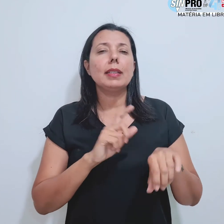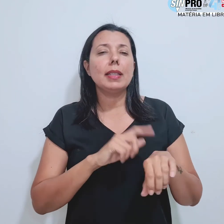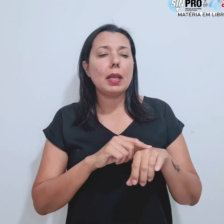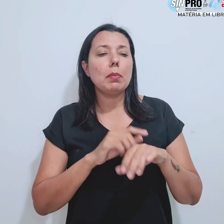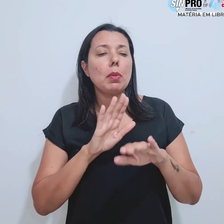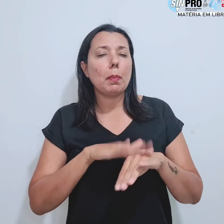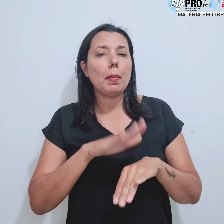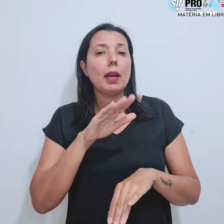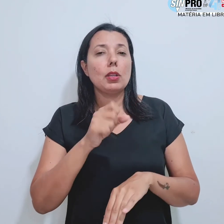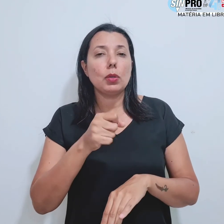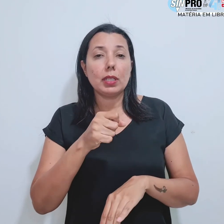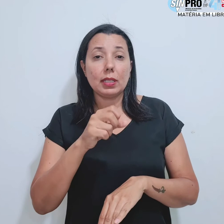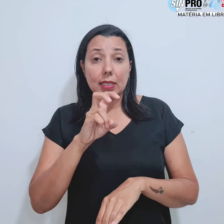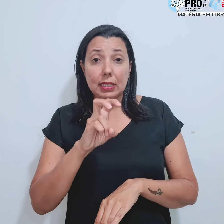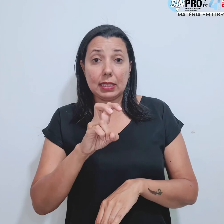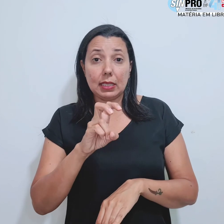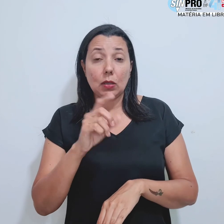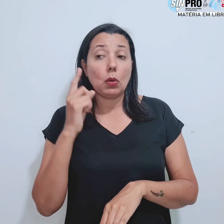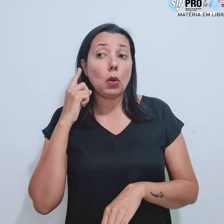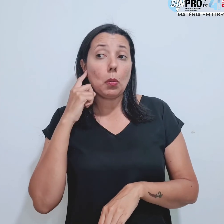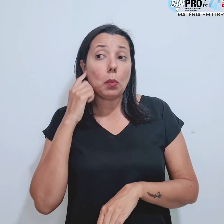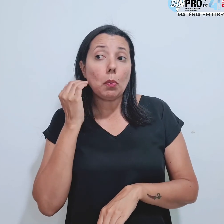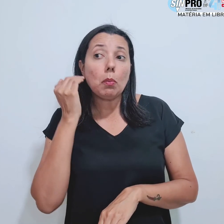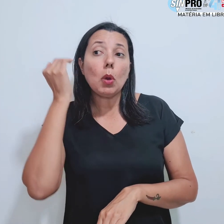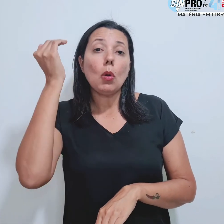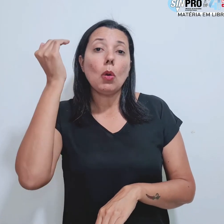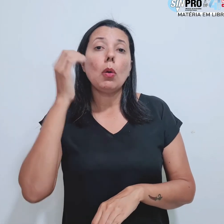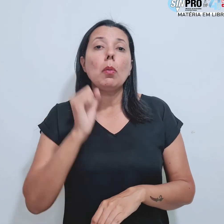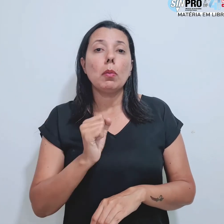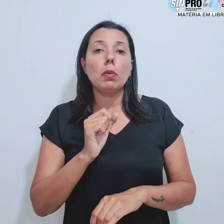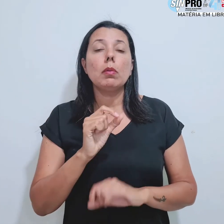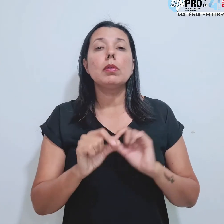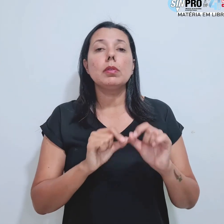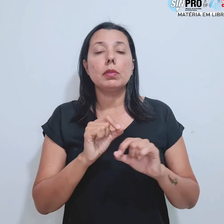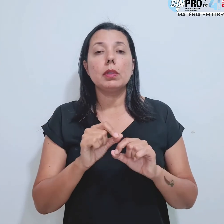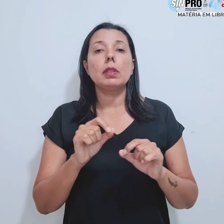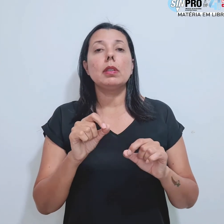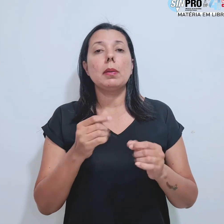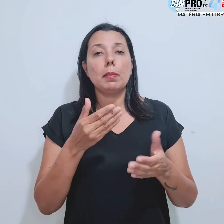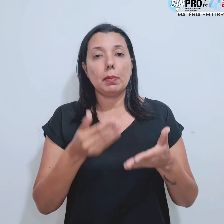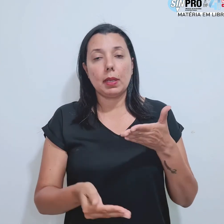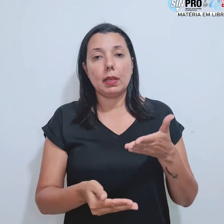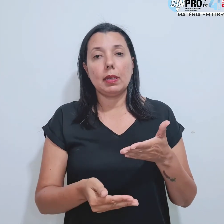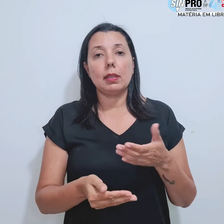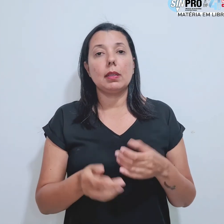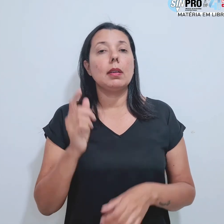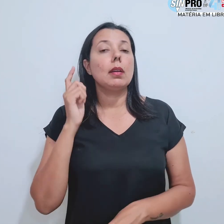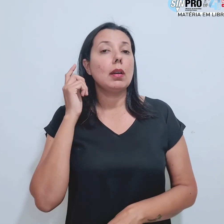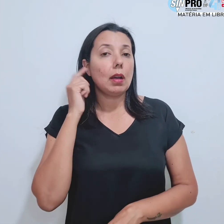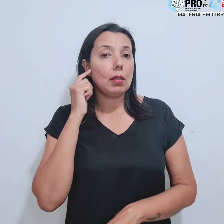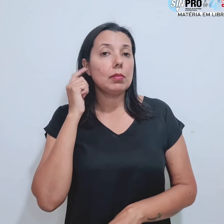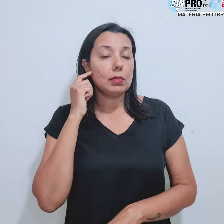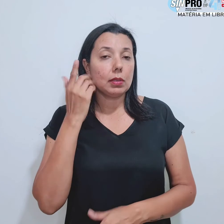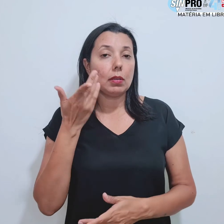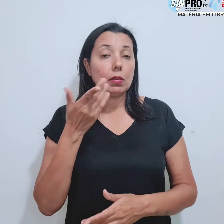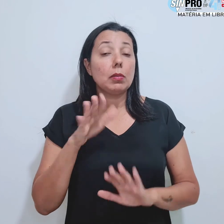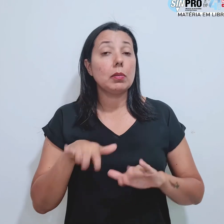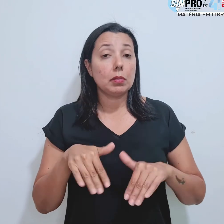com mais de 85 decibéis pode causar perda auditiva.